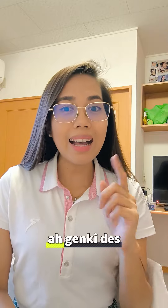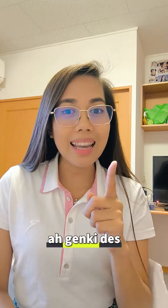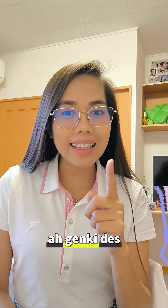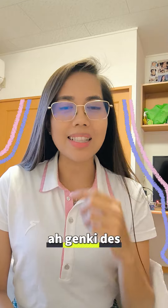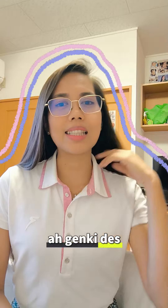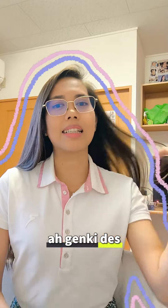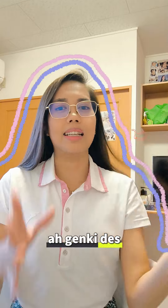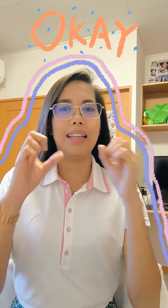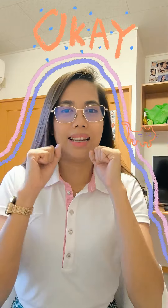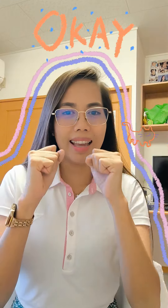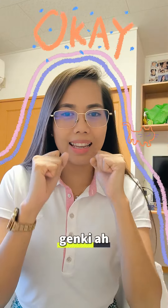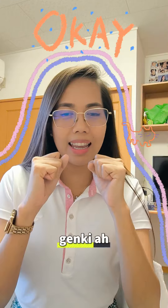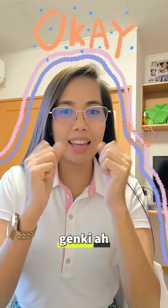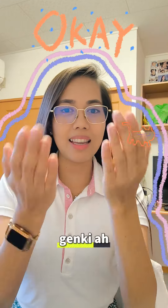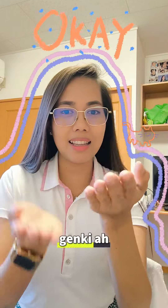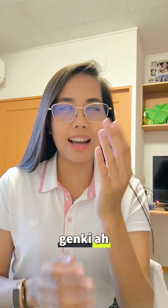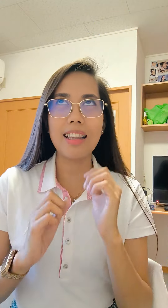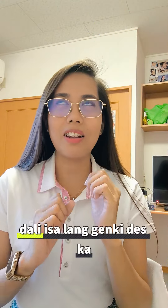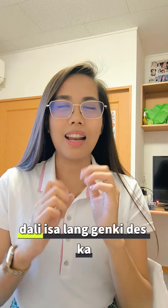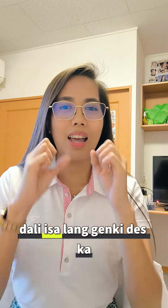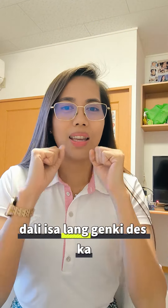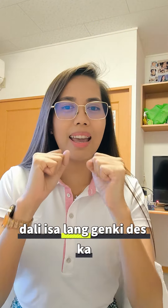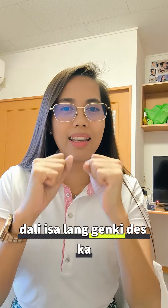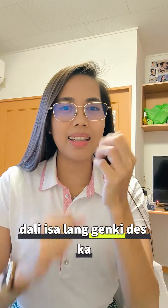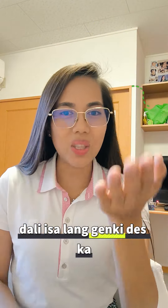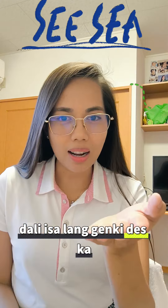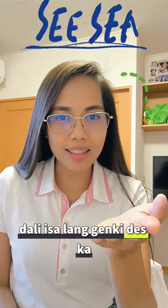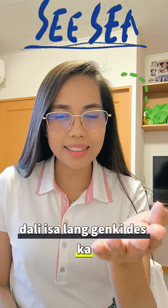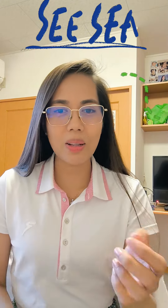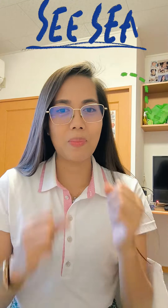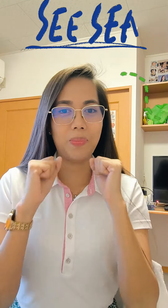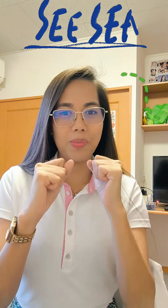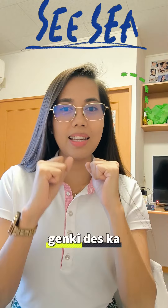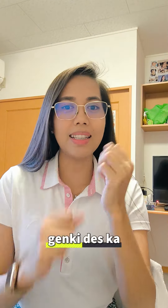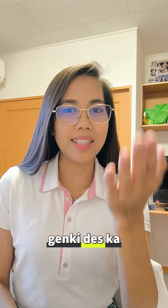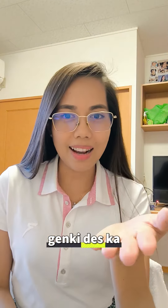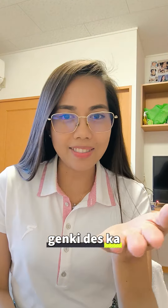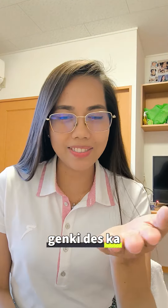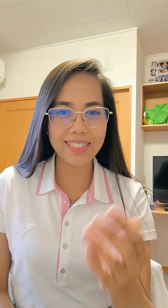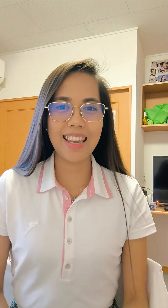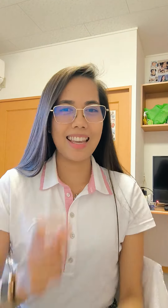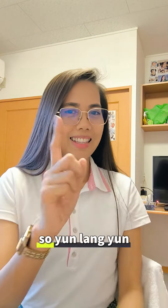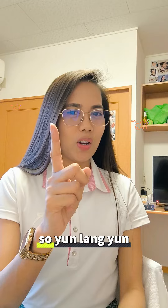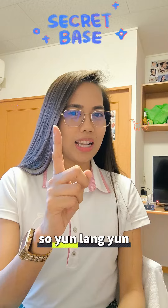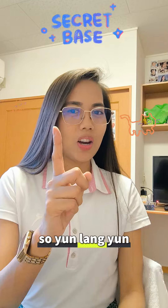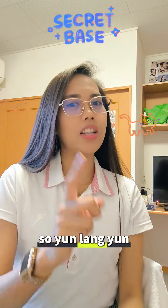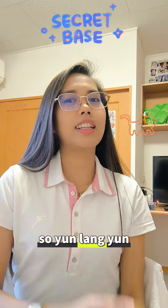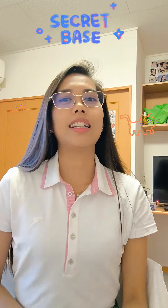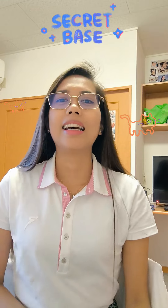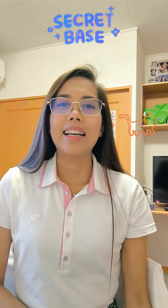Genki desu. Genki. Dalawa sa. Genki desu ka. Genki desu ka. So, ilan yun? So,